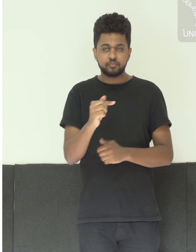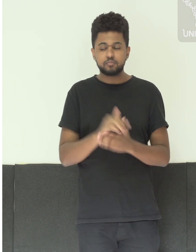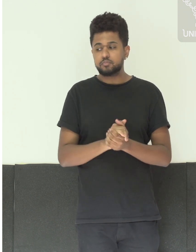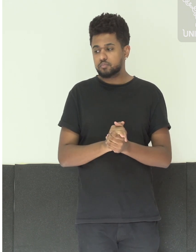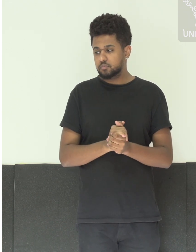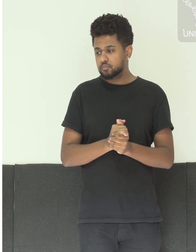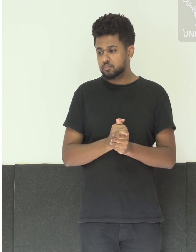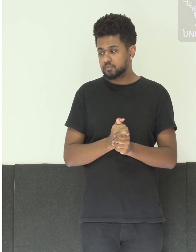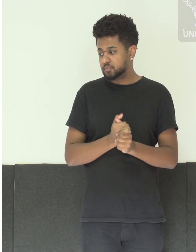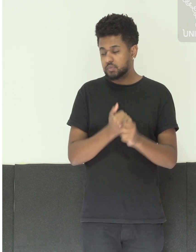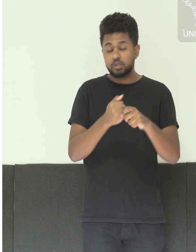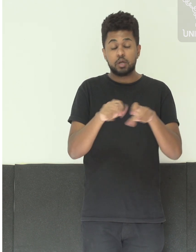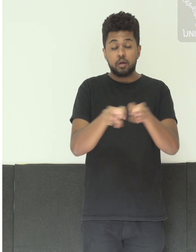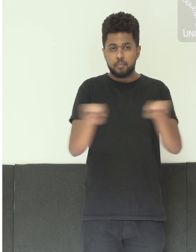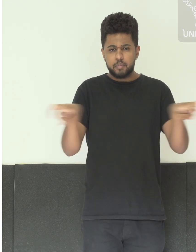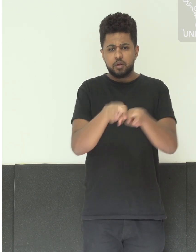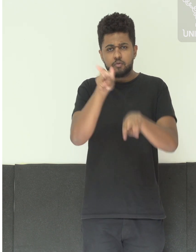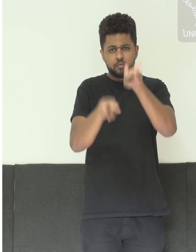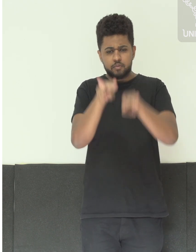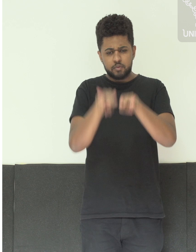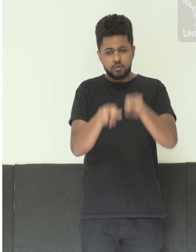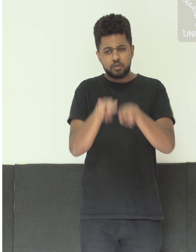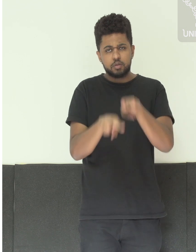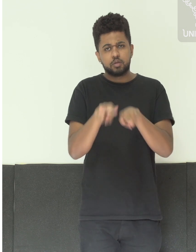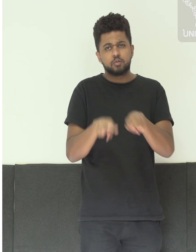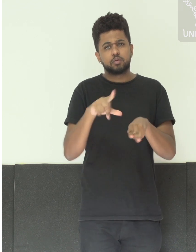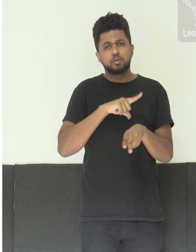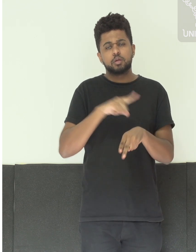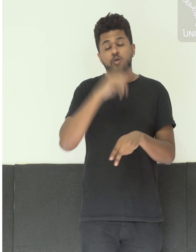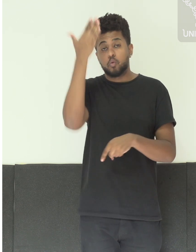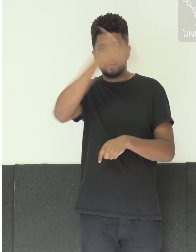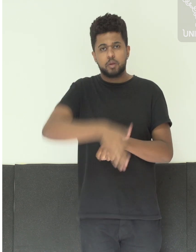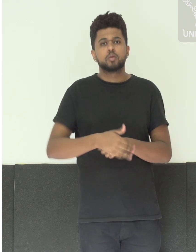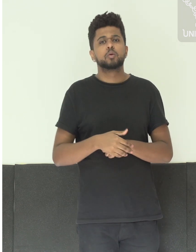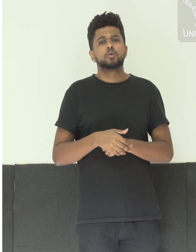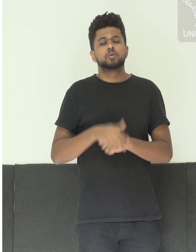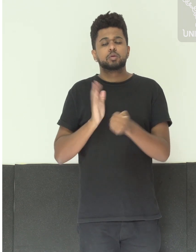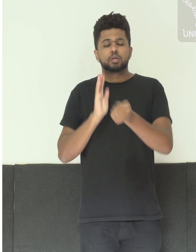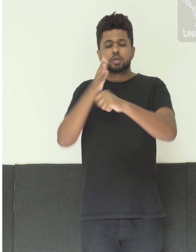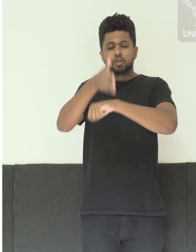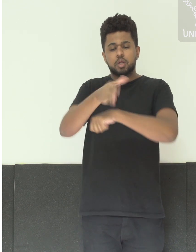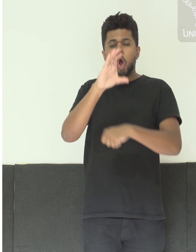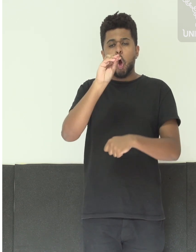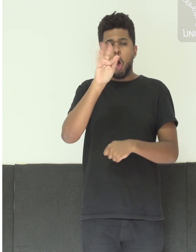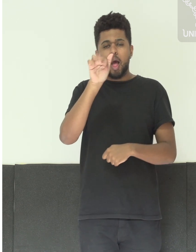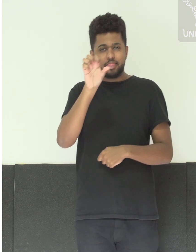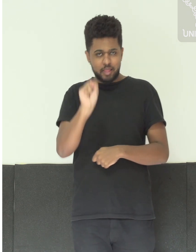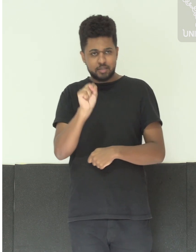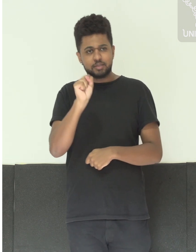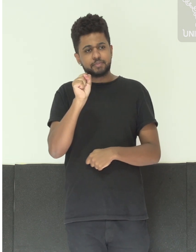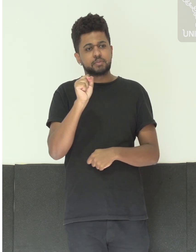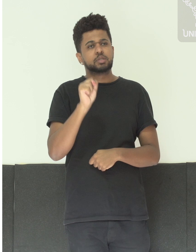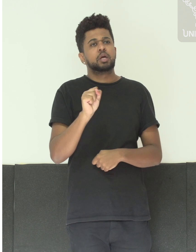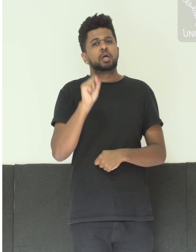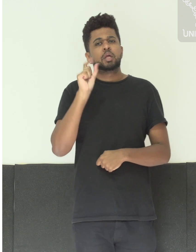7.3.7 Da banca de verificação e validação dos requisitos comprobatórios para ingresso nas cotas